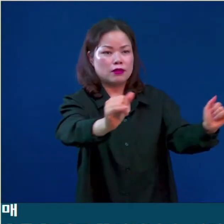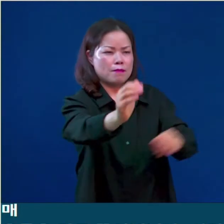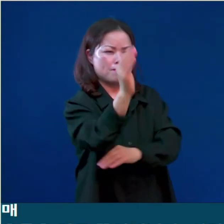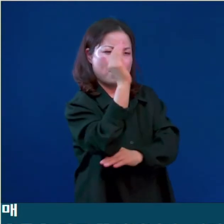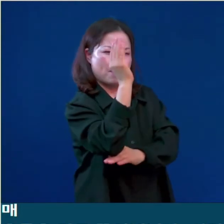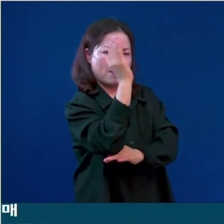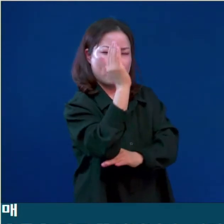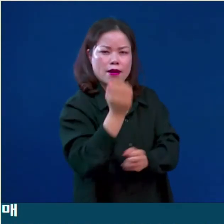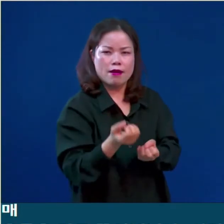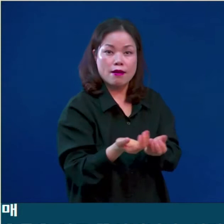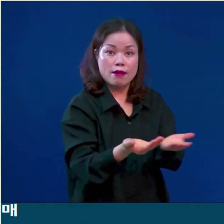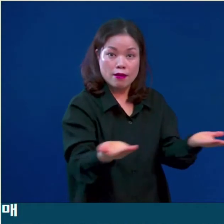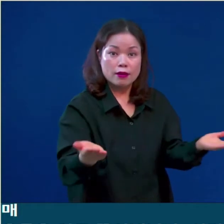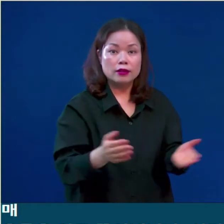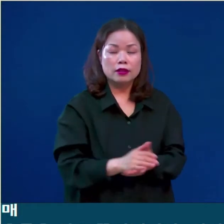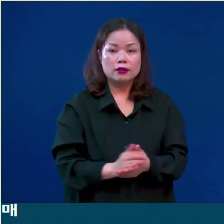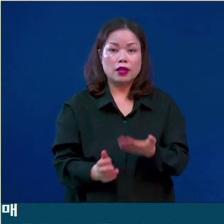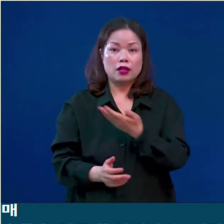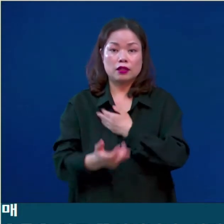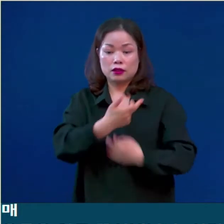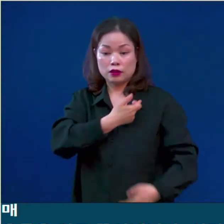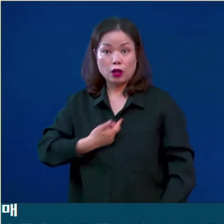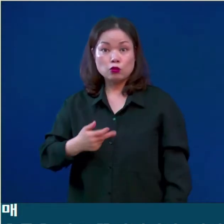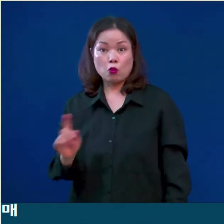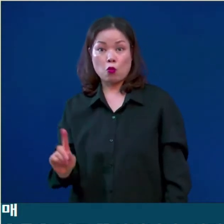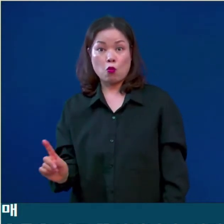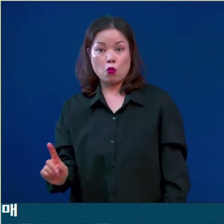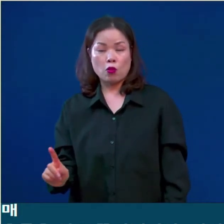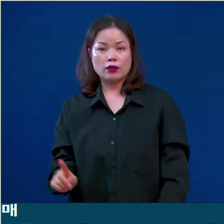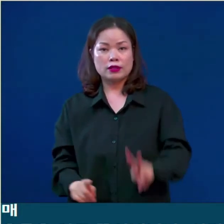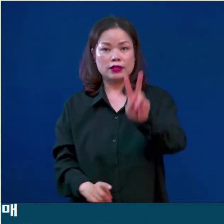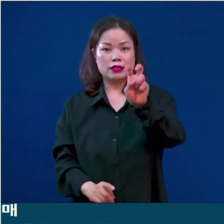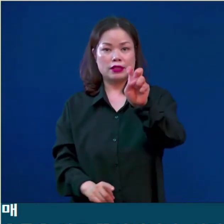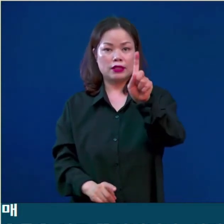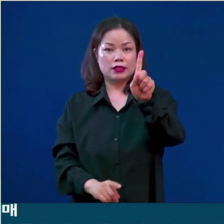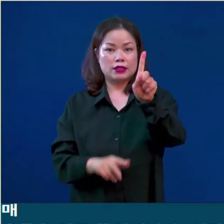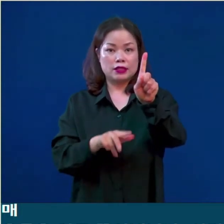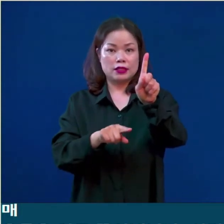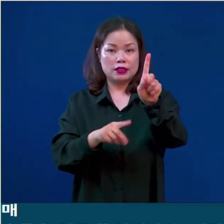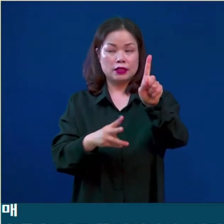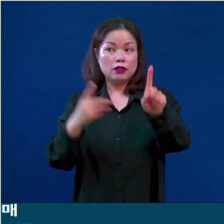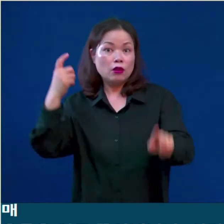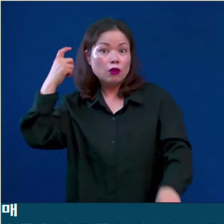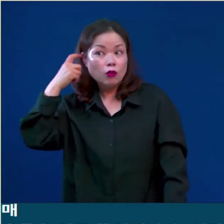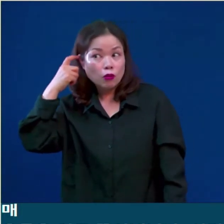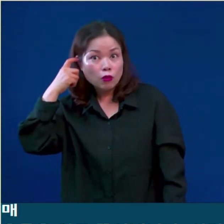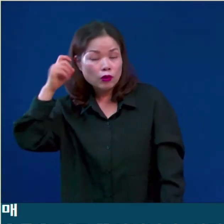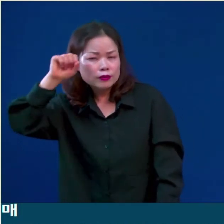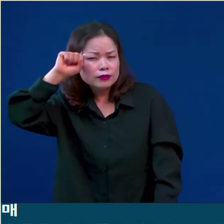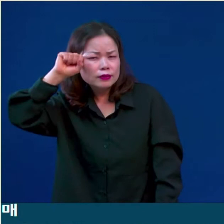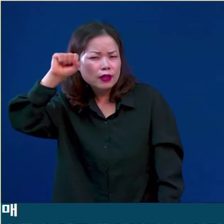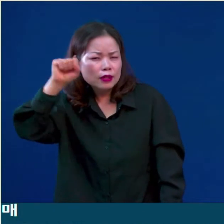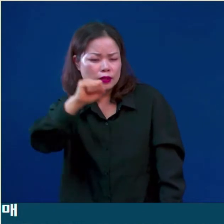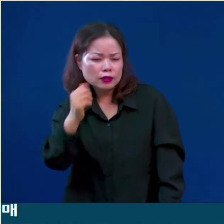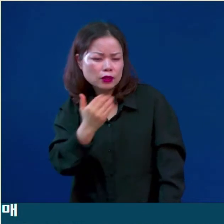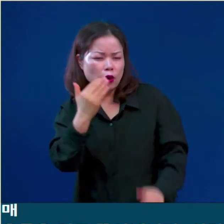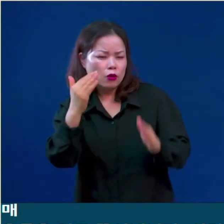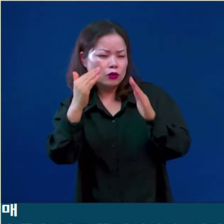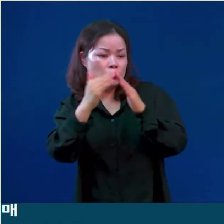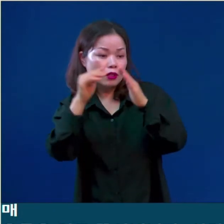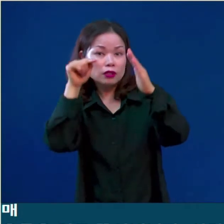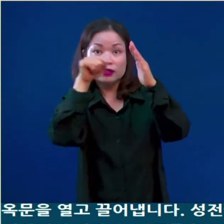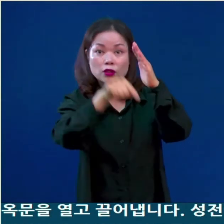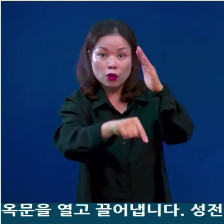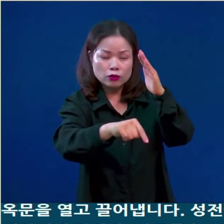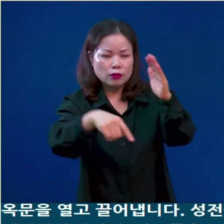말하라. 그러자 사도들이 어떻게 합니까? 21절에 보니까 그들이 듣고 새벽에 성전에